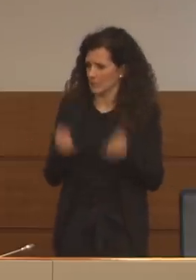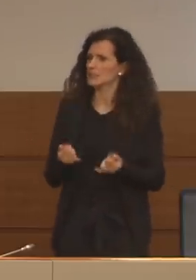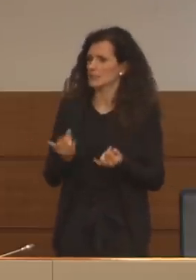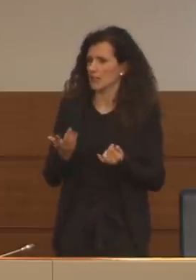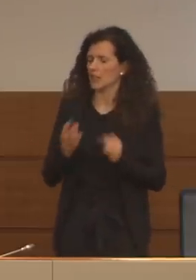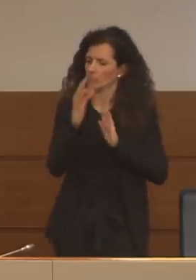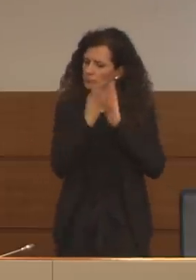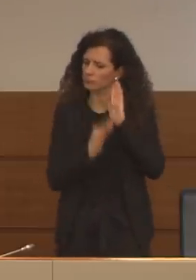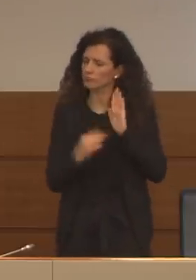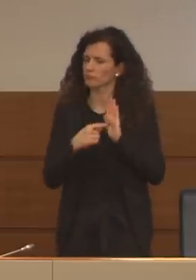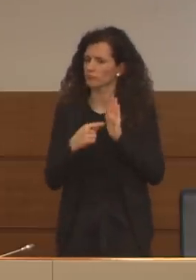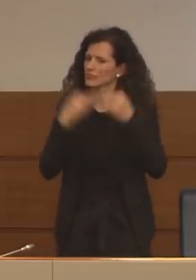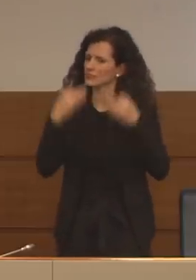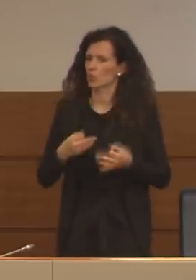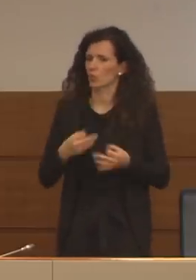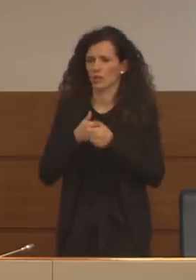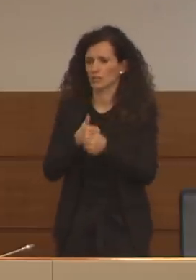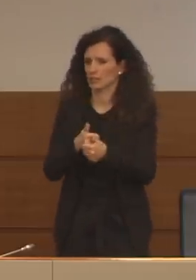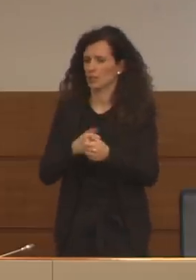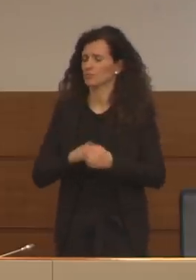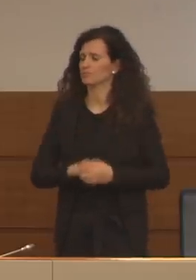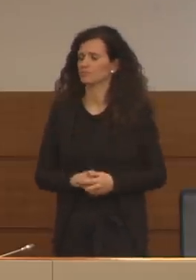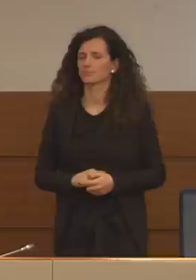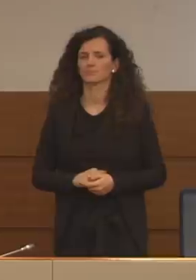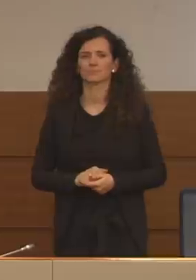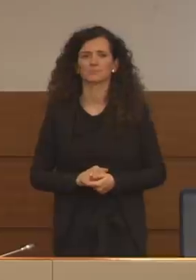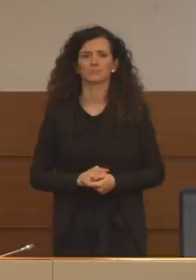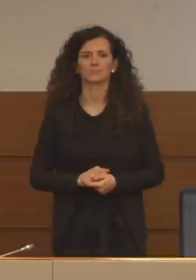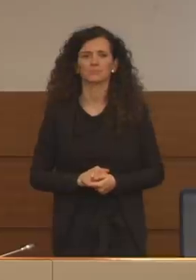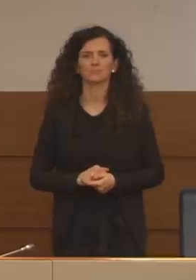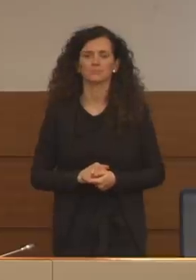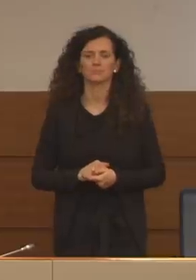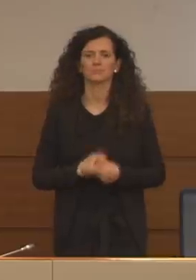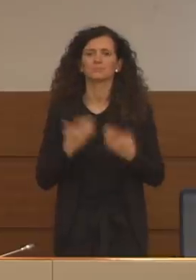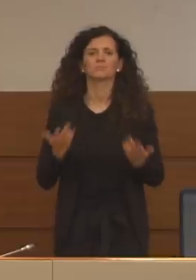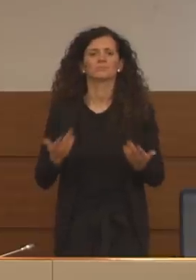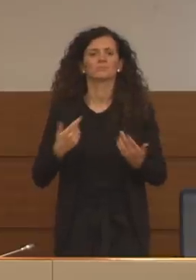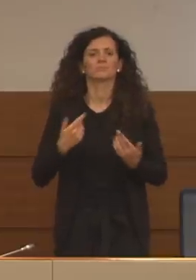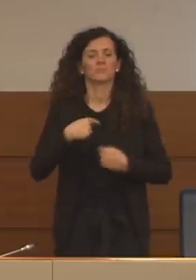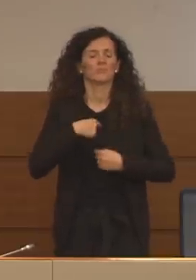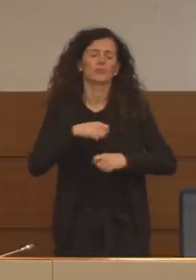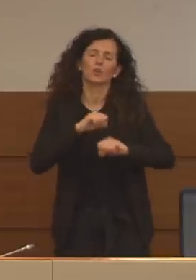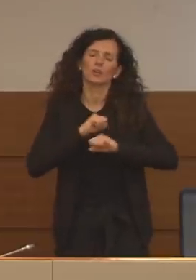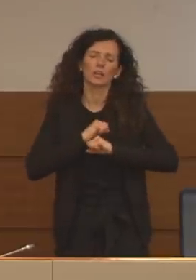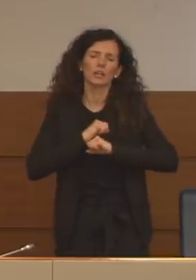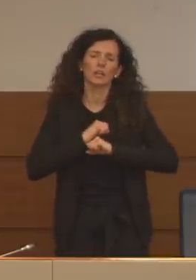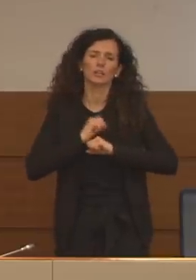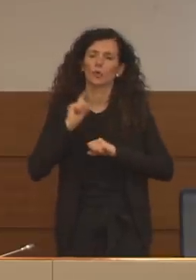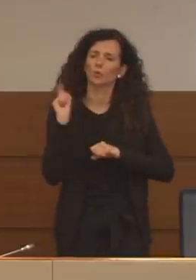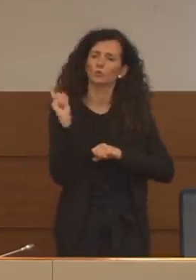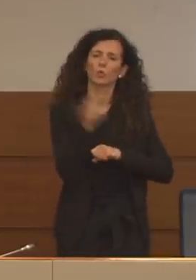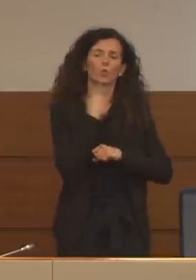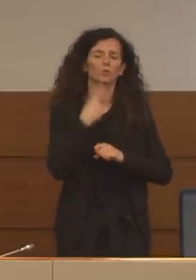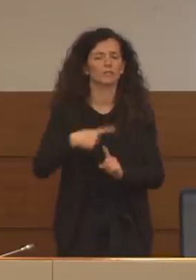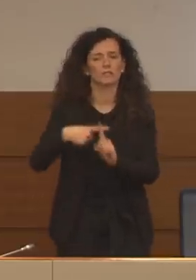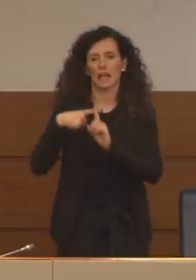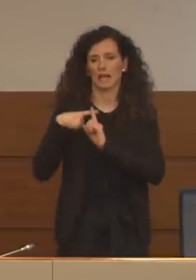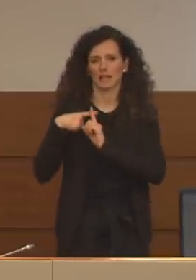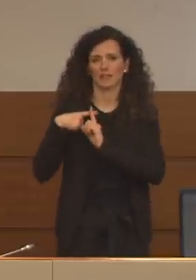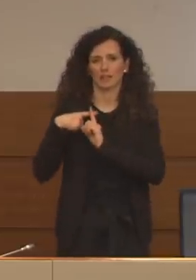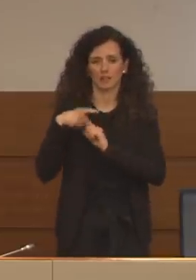giuste norme di sicurezza attuali allora io credo che noi dobbiamo fare un sacrificio tutti quanti in questo